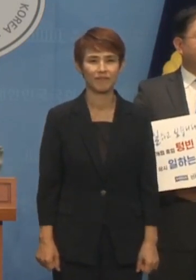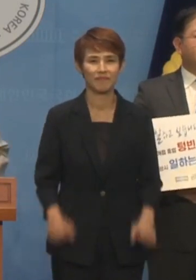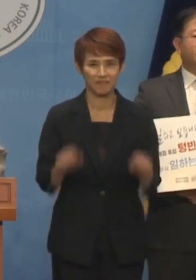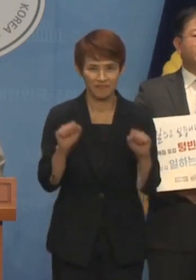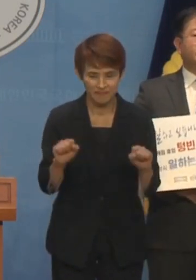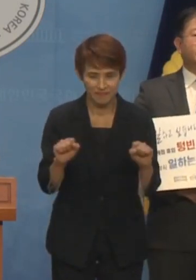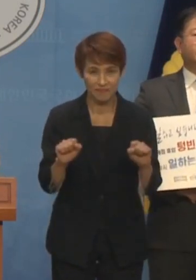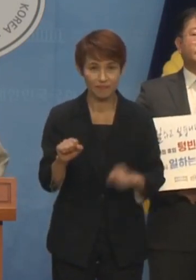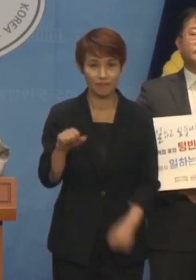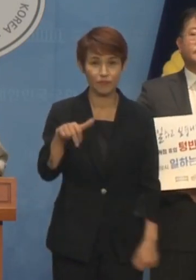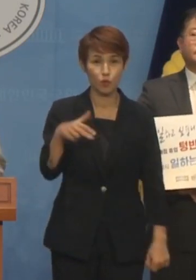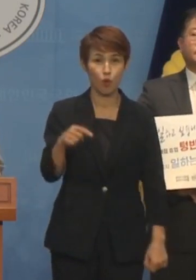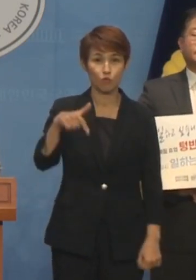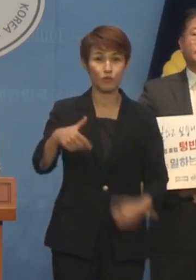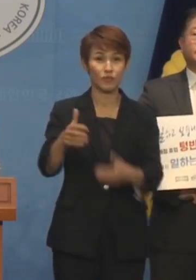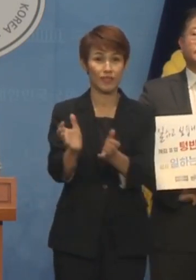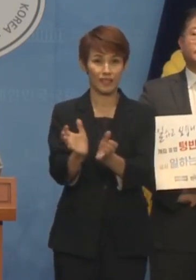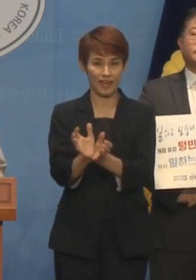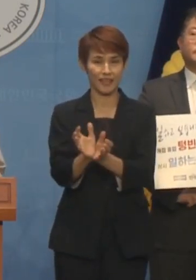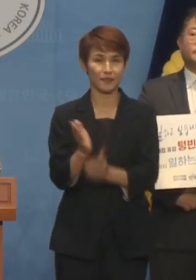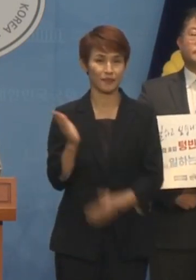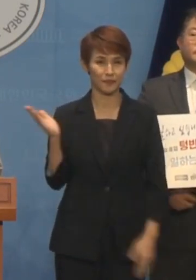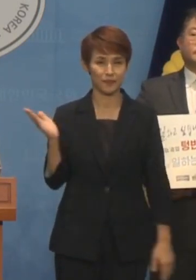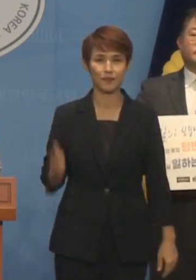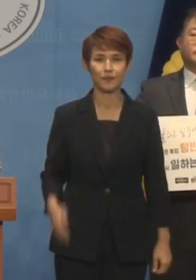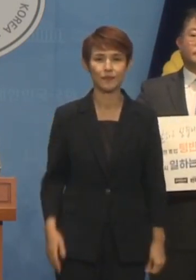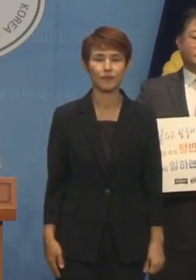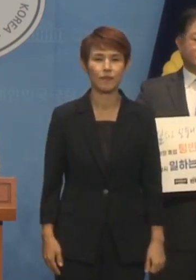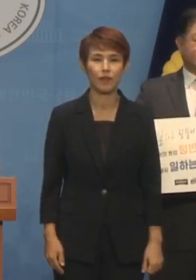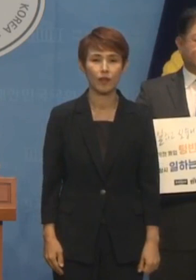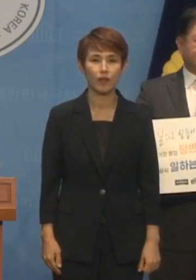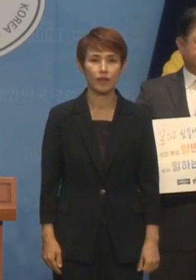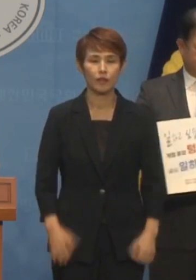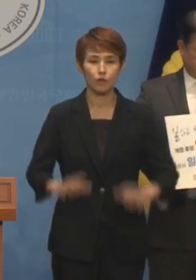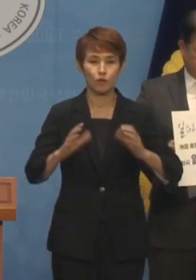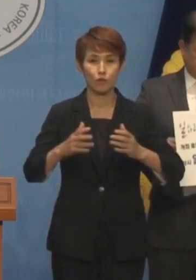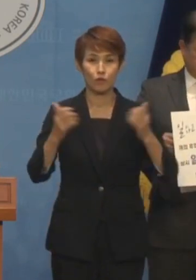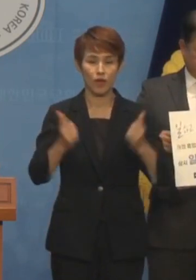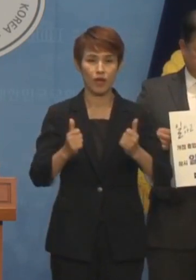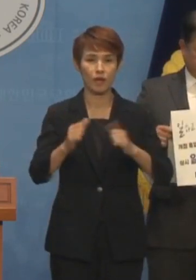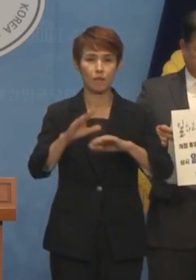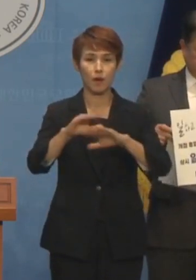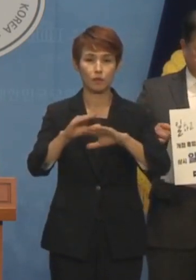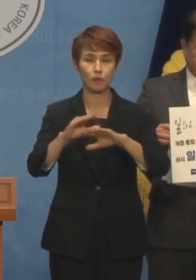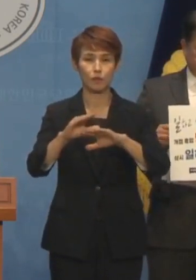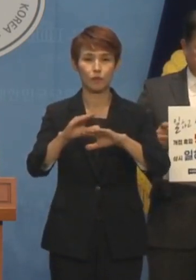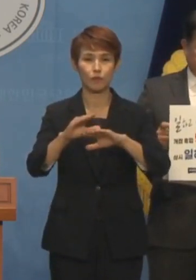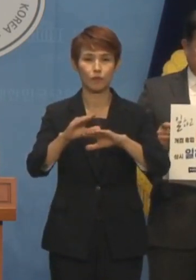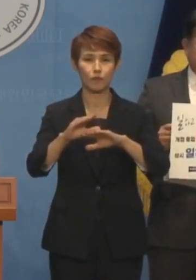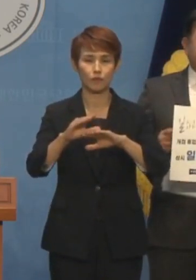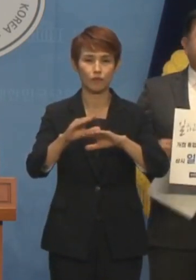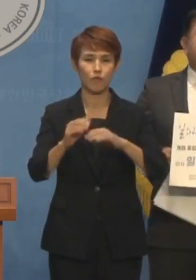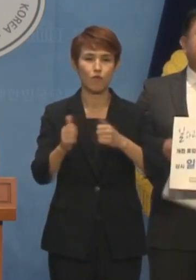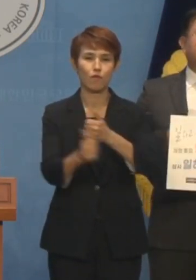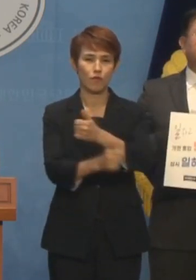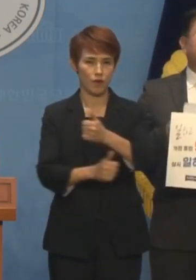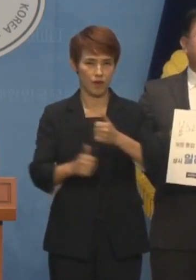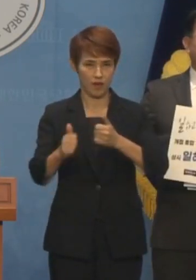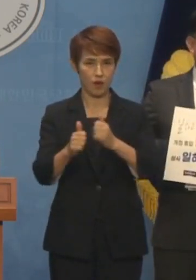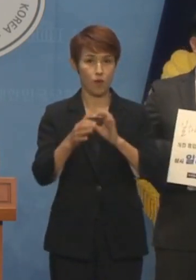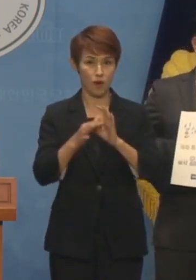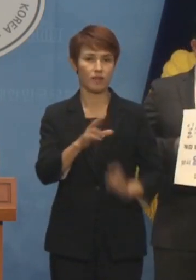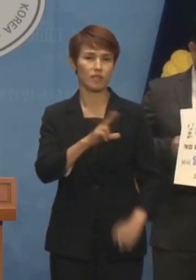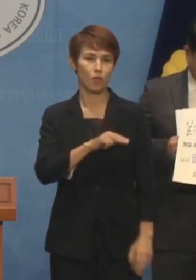안녕하십니까. 조국혁신당 이혜민입니다. 저희는 국회 과방위 소속 의원들이고요. 정부의 언론 장악,